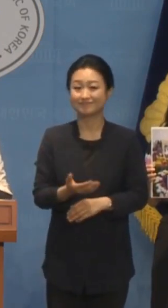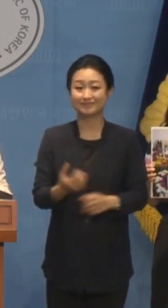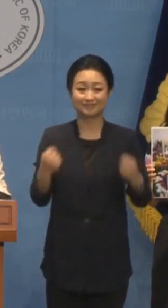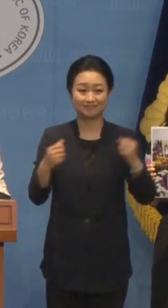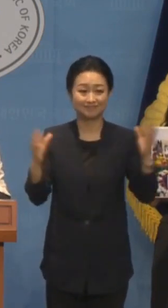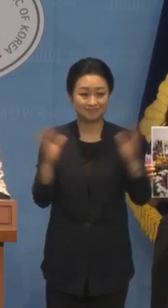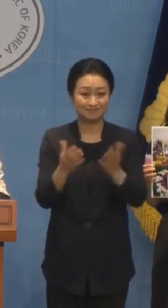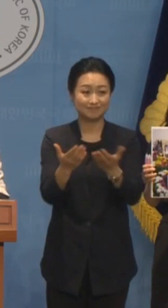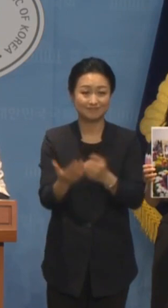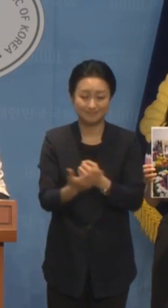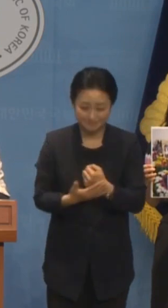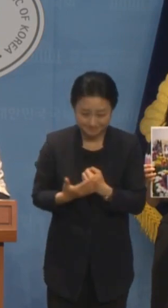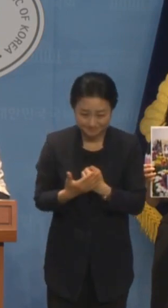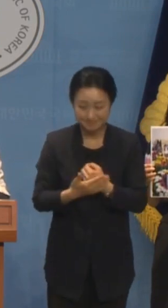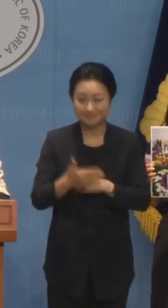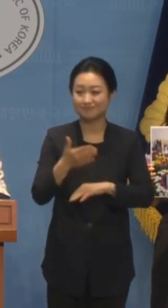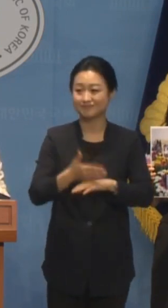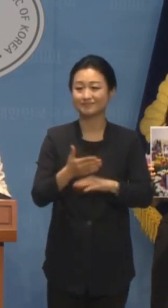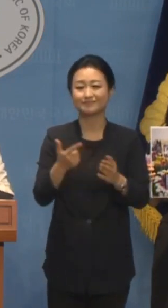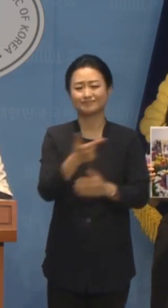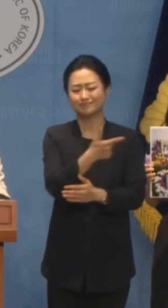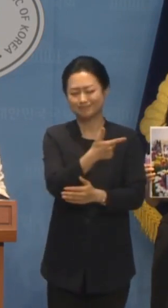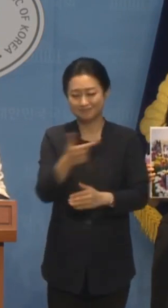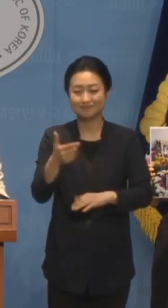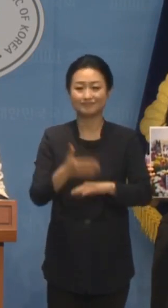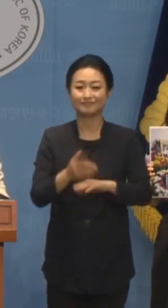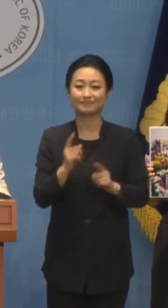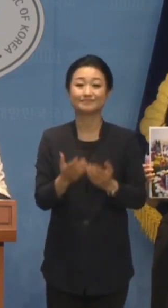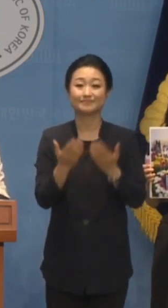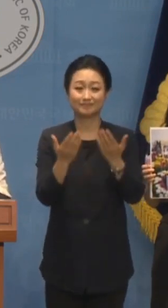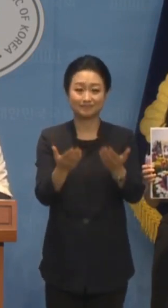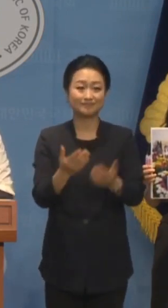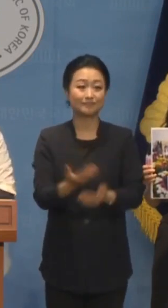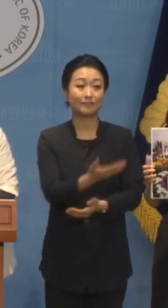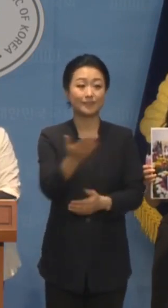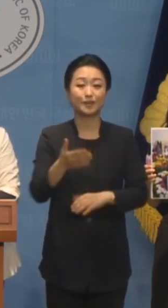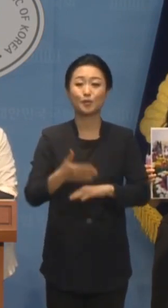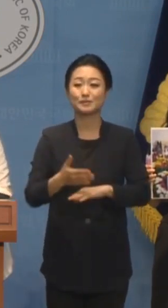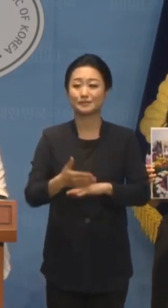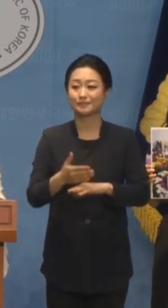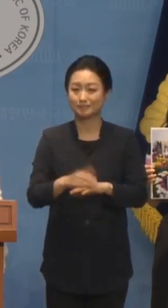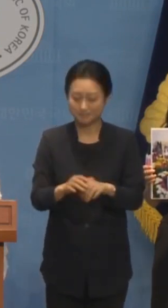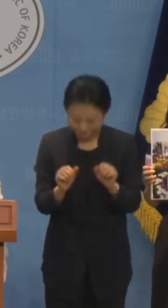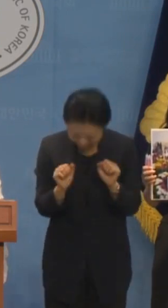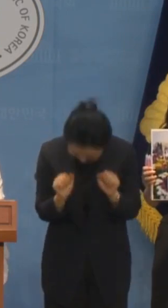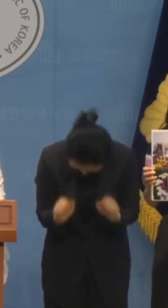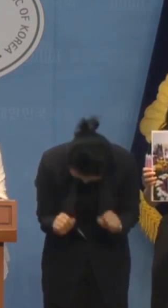힘을 모아주신 덕분이었습니다. 너무너무 감사드립니다. 언론인 여러분 고맙습니다.